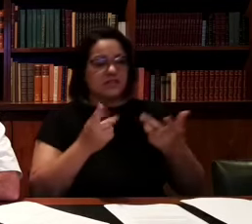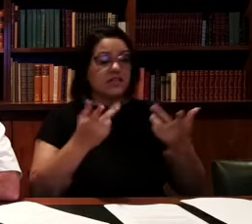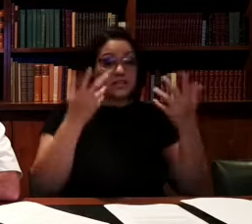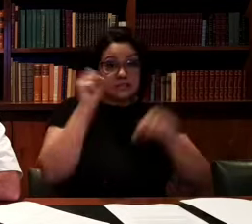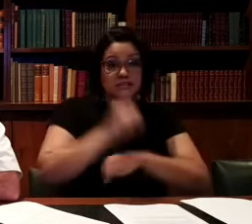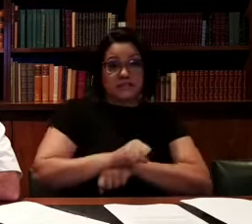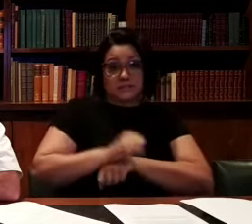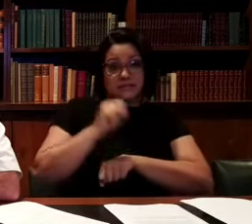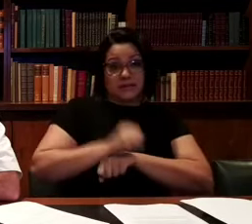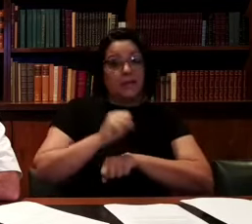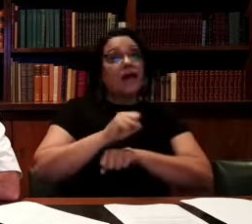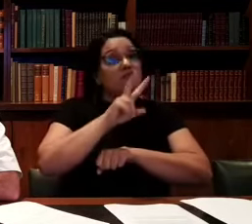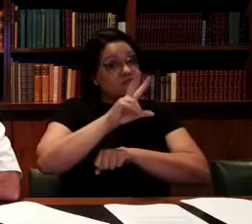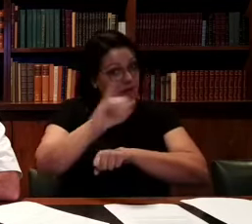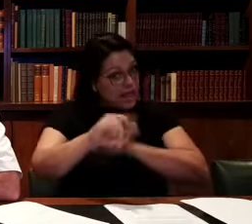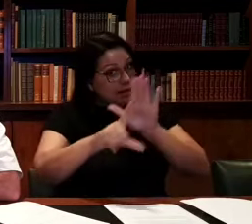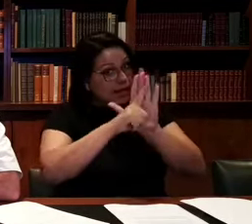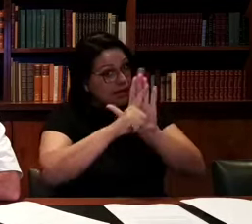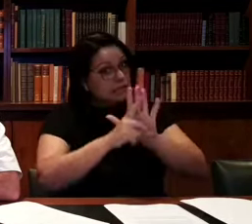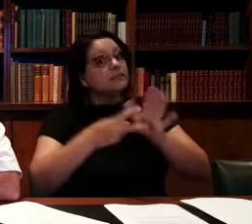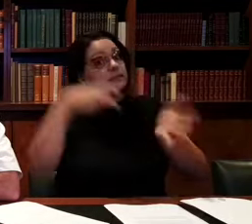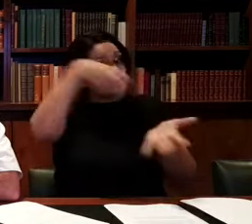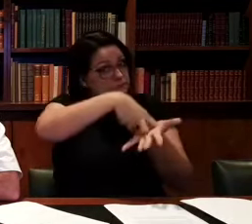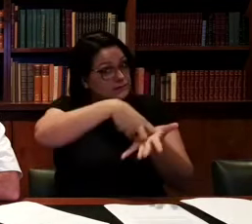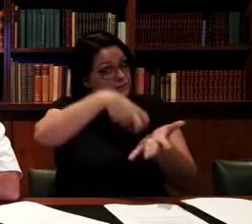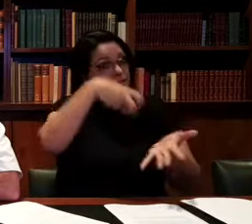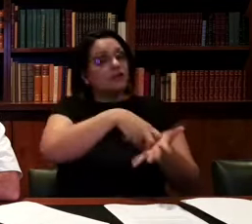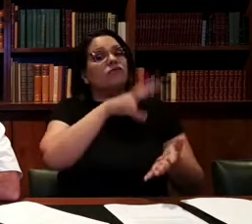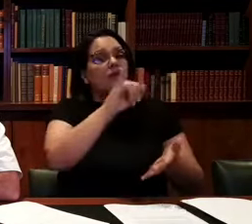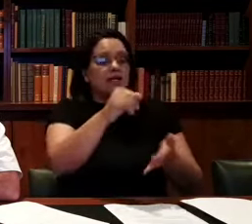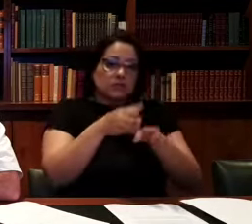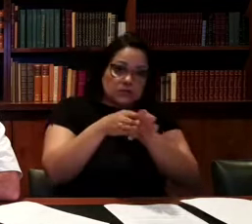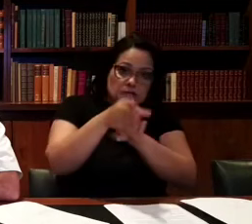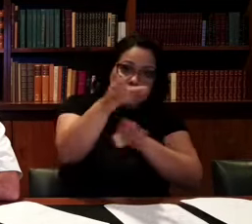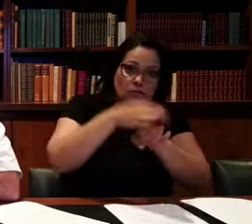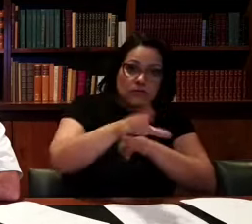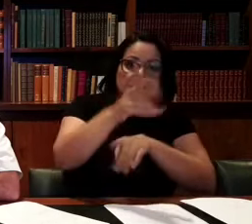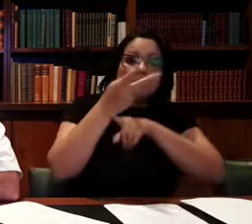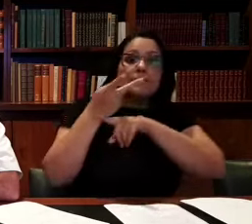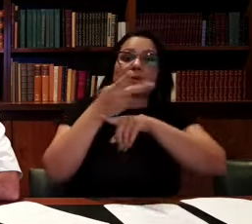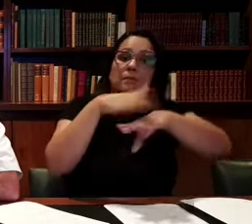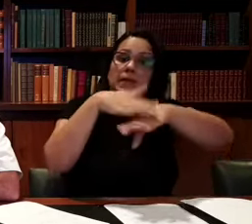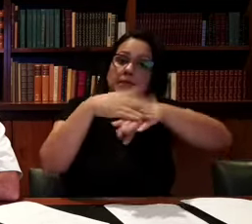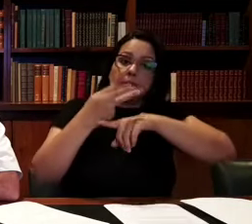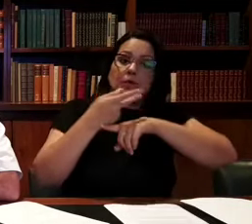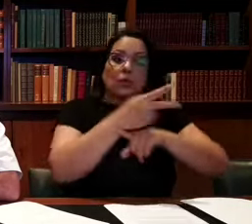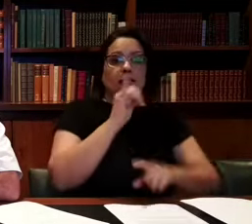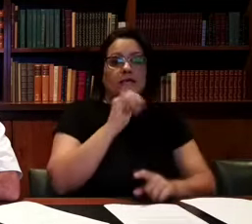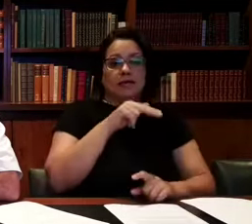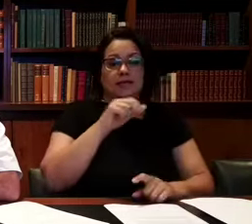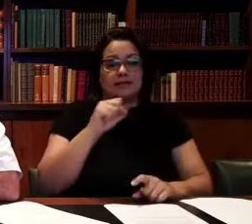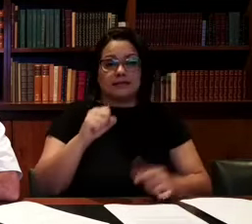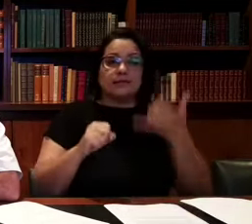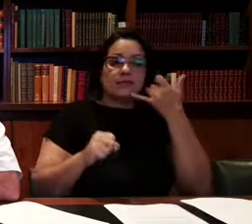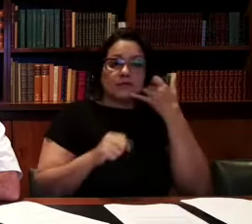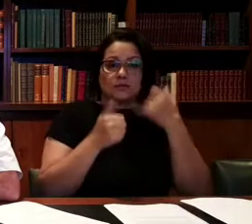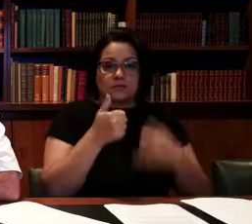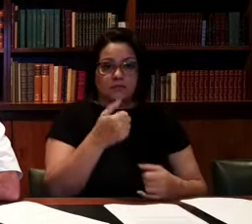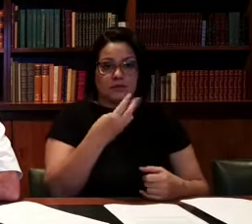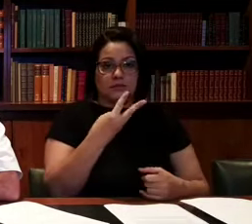mercê das sanções da lei é nós indicamos que todos procurem o INSS através de telefone 135